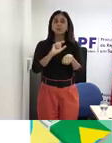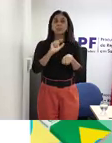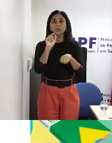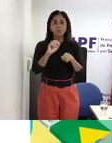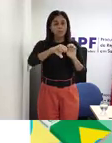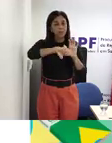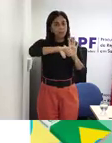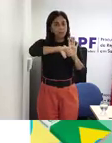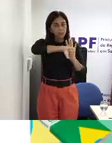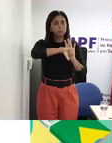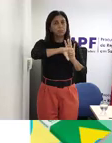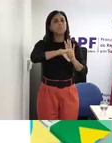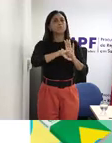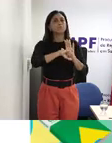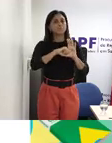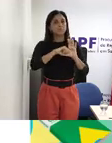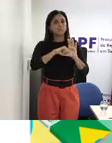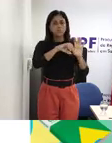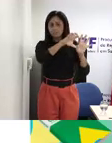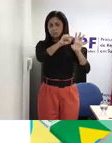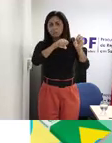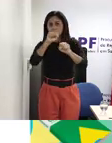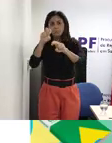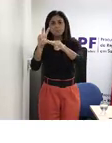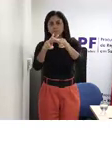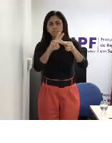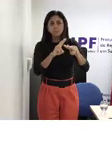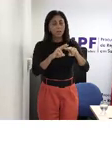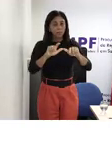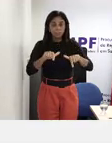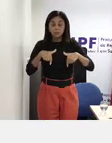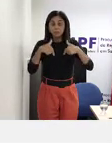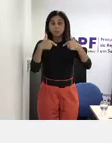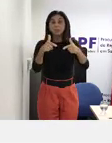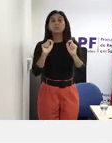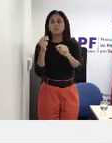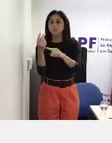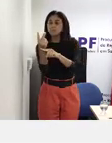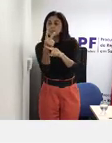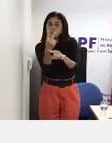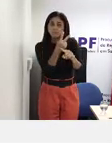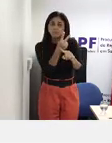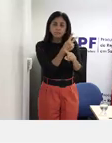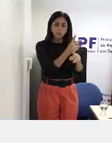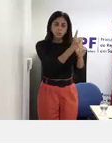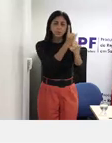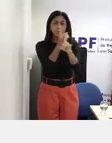criminalização que faz que com que a gente impulsione essa busca nós